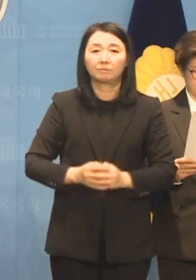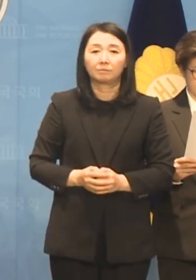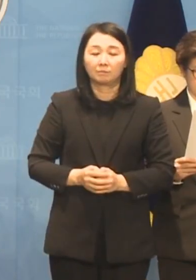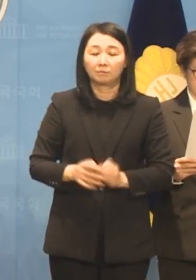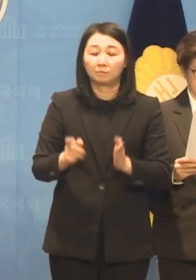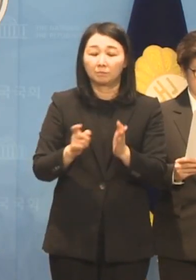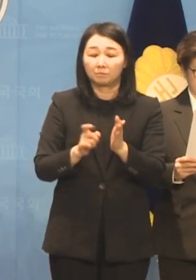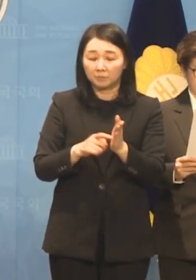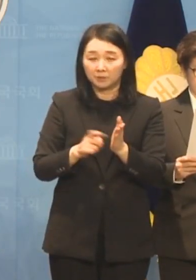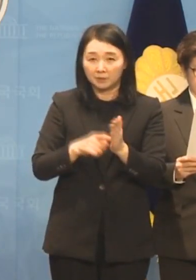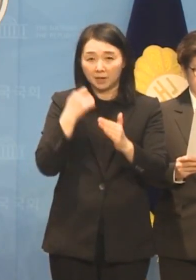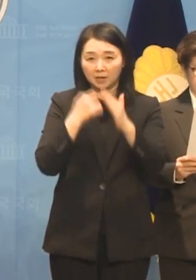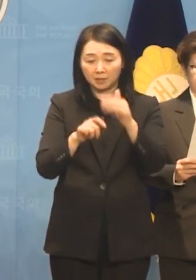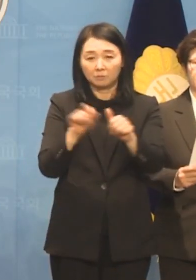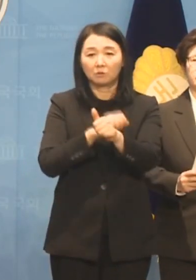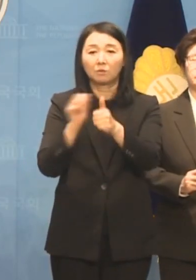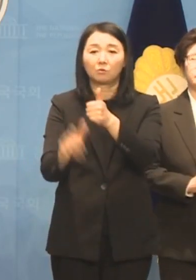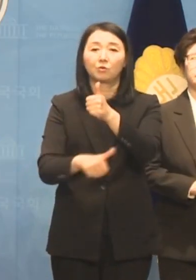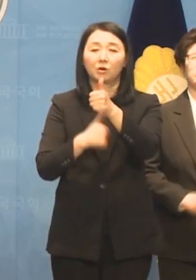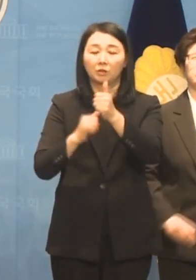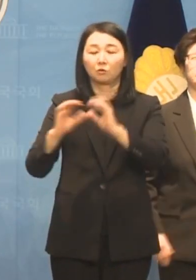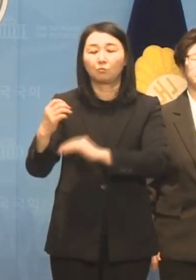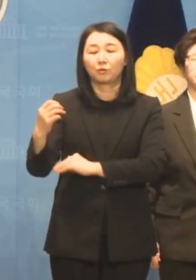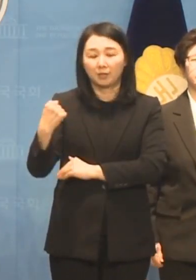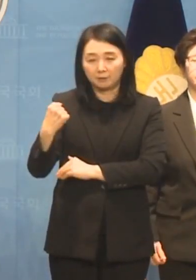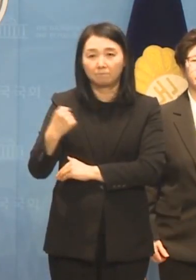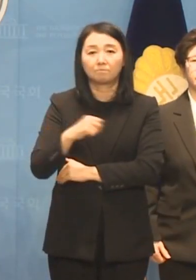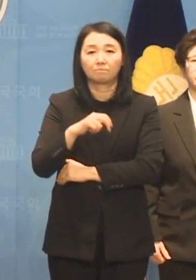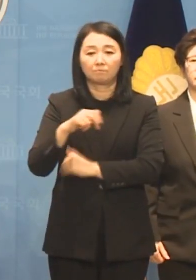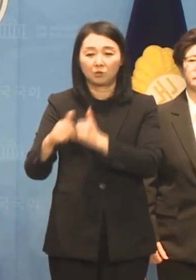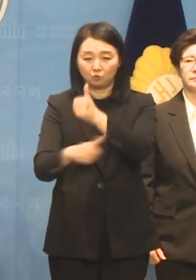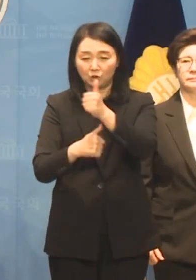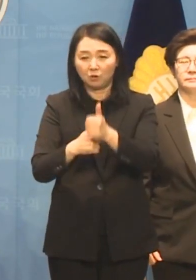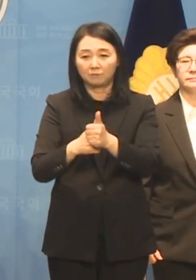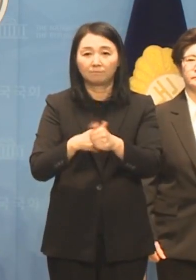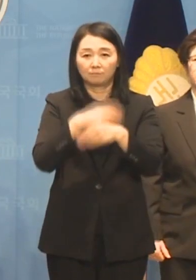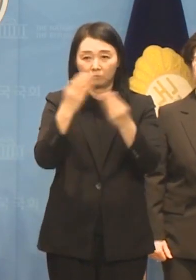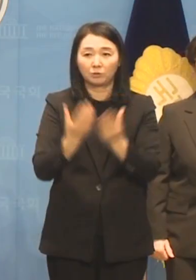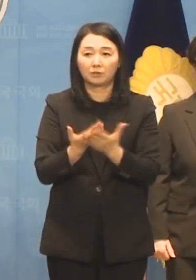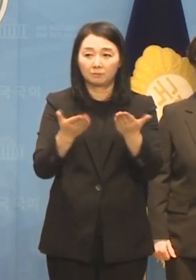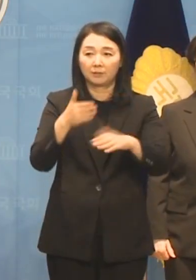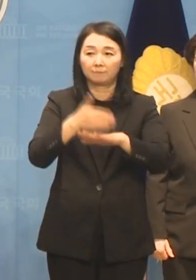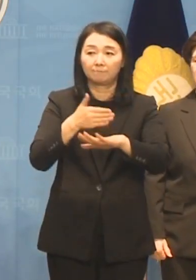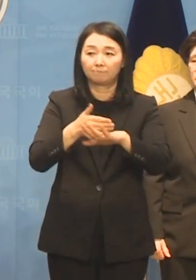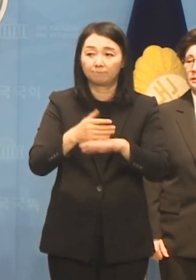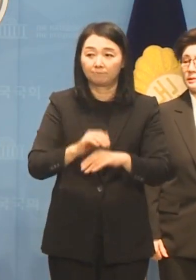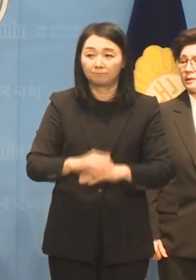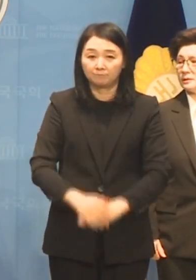비상계엄 국정조사 특별위원회 국민의힘 위원 일동 감사합니다.